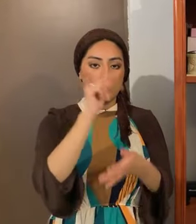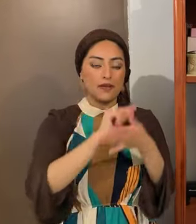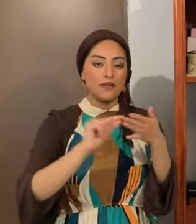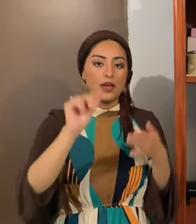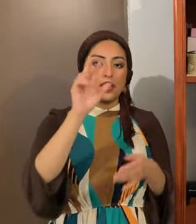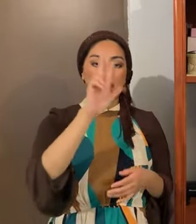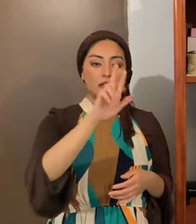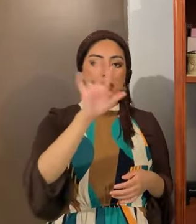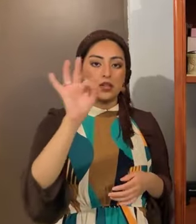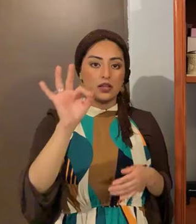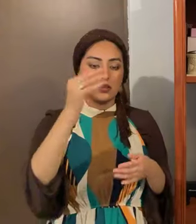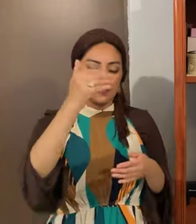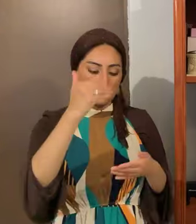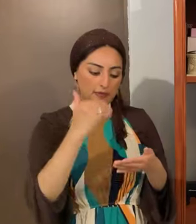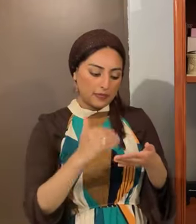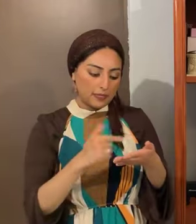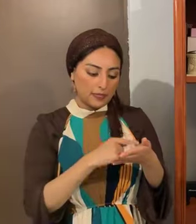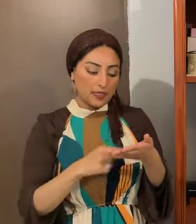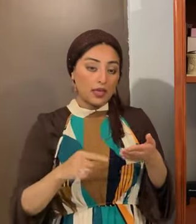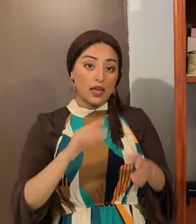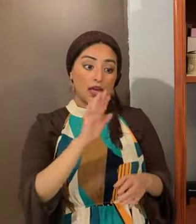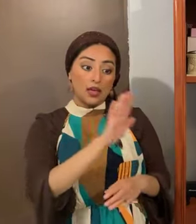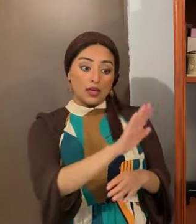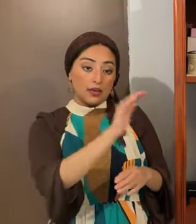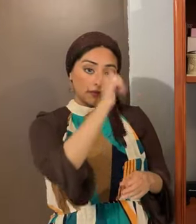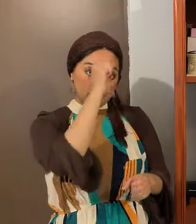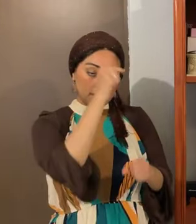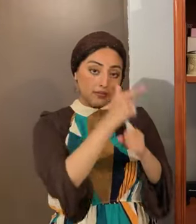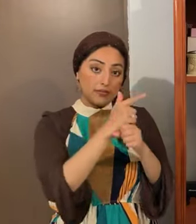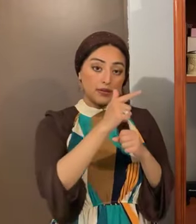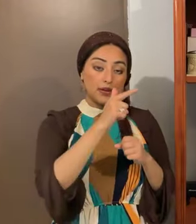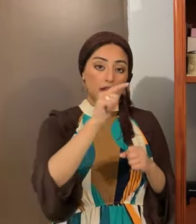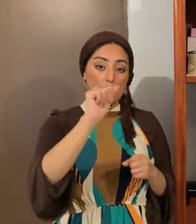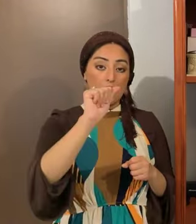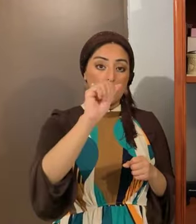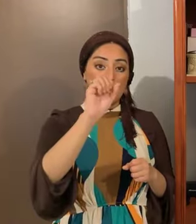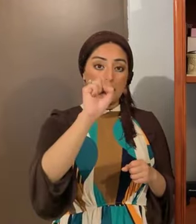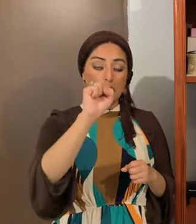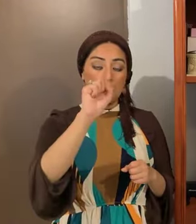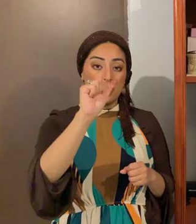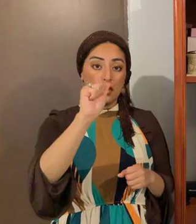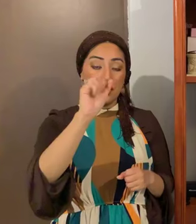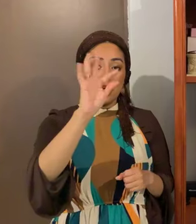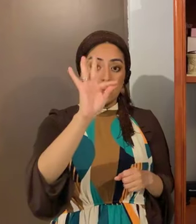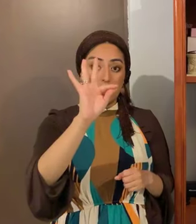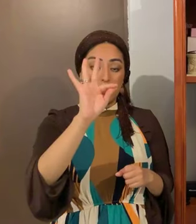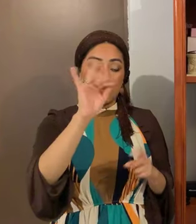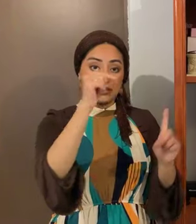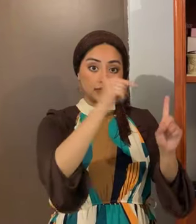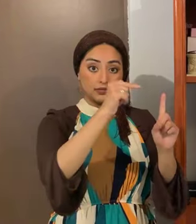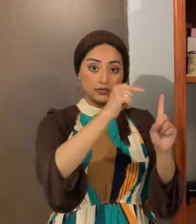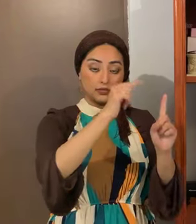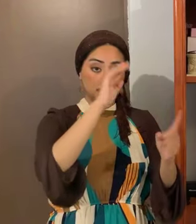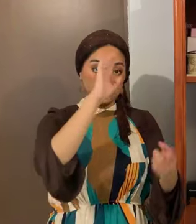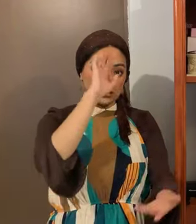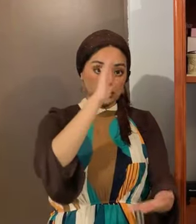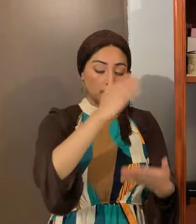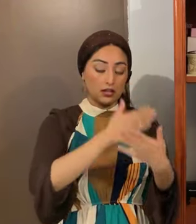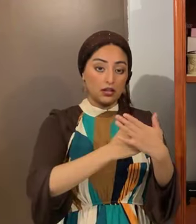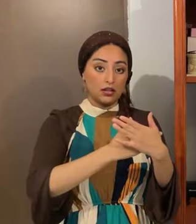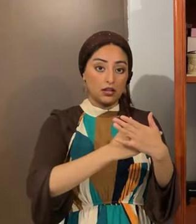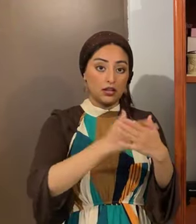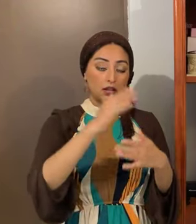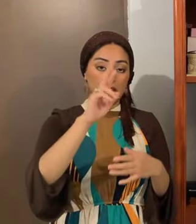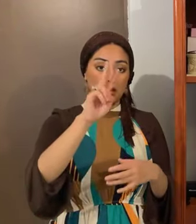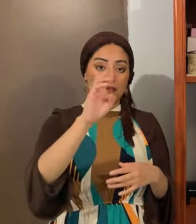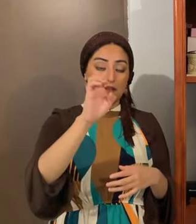39. Dice: y su hermano Asaf, el cual estaba a su mano derecha, Asaf, hijo de Berequías, hijo de